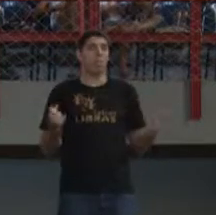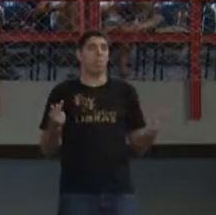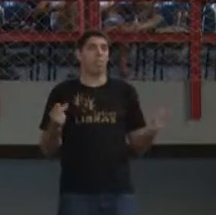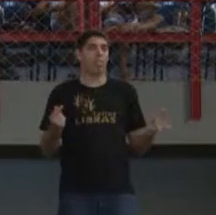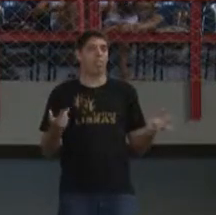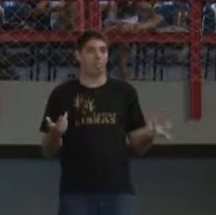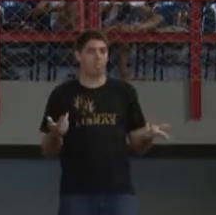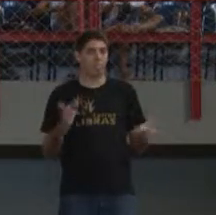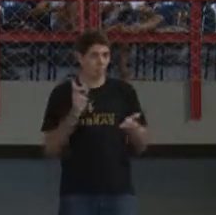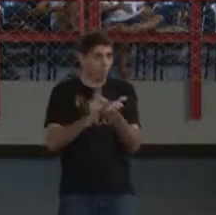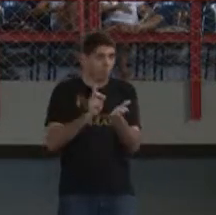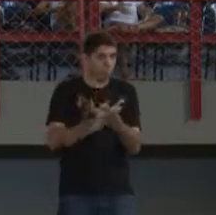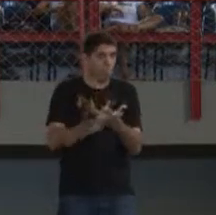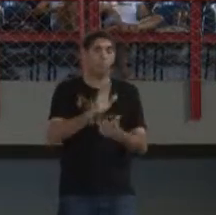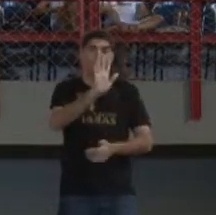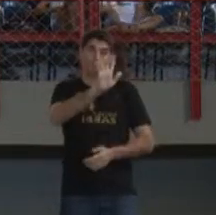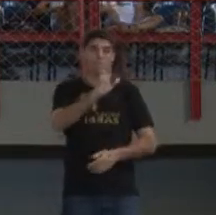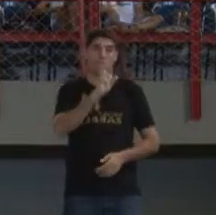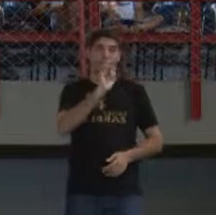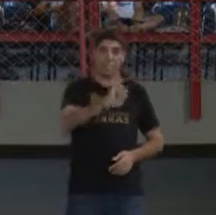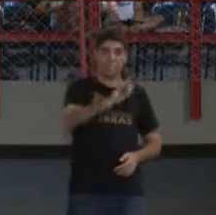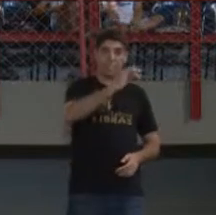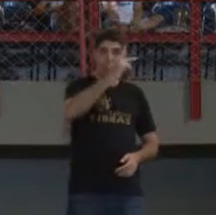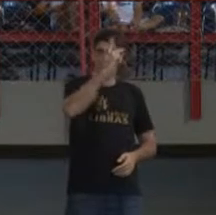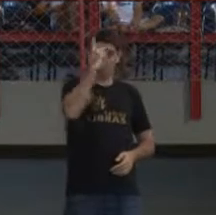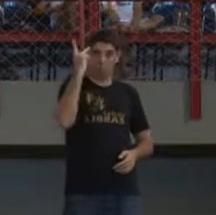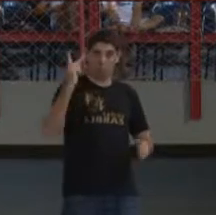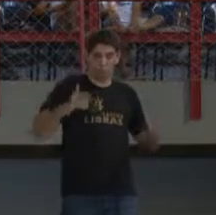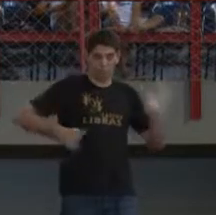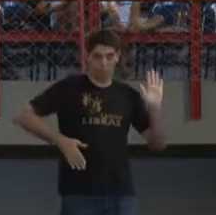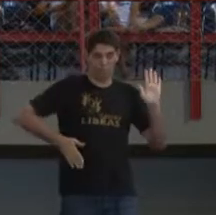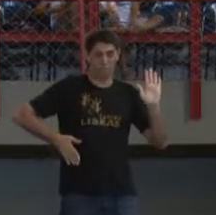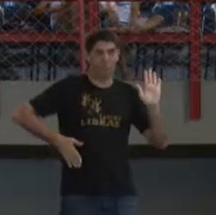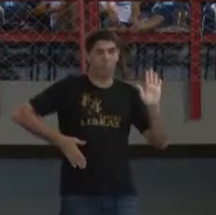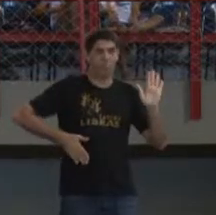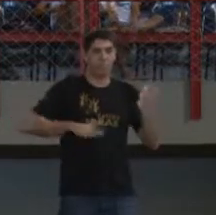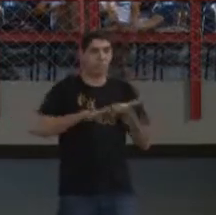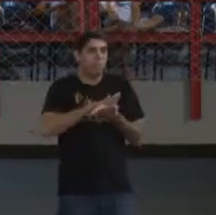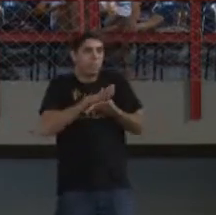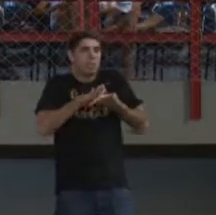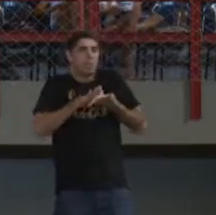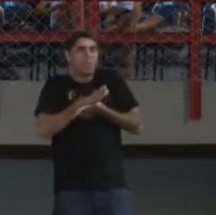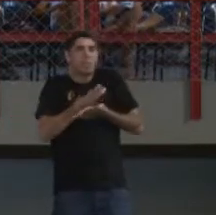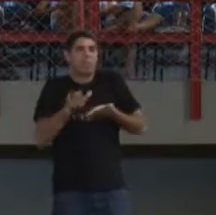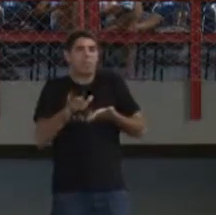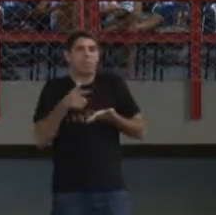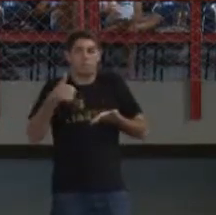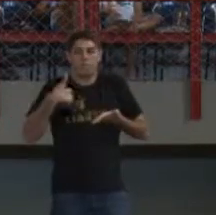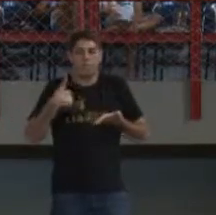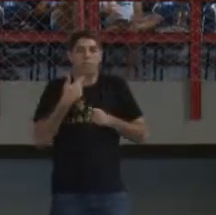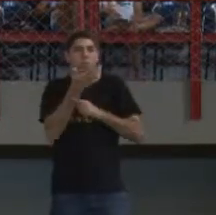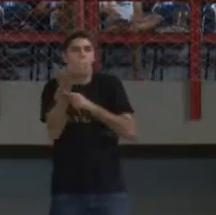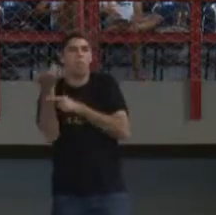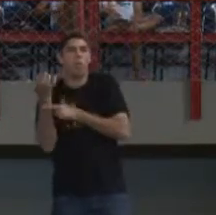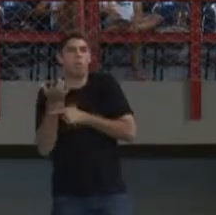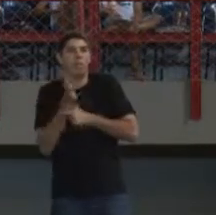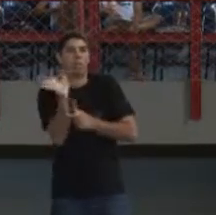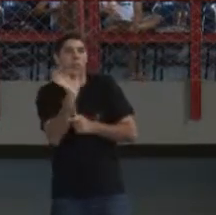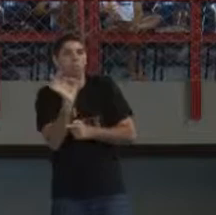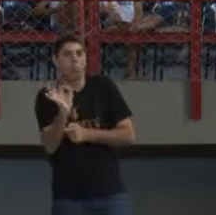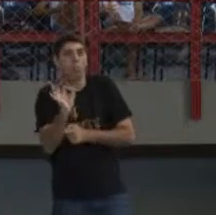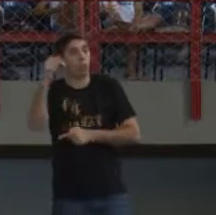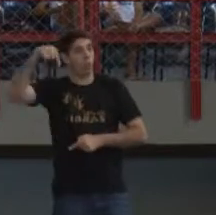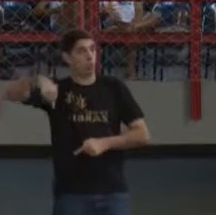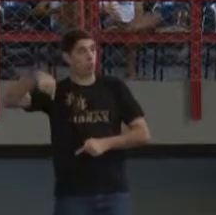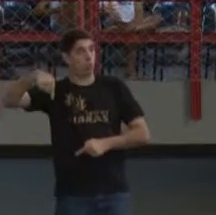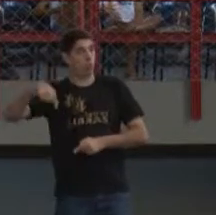se o vagabundo não fizer nada, ele terá alguma coisa para comer? Não. Ele terá algum canto para morar?